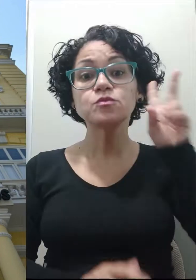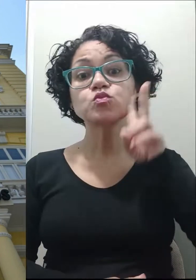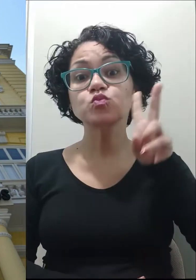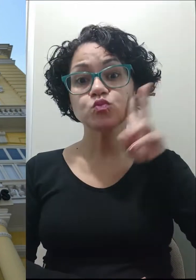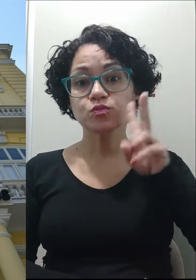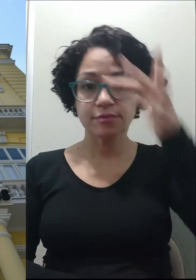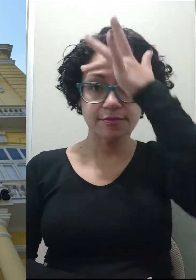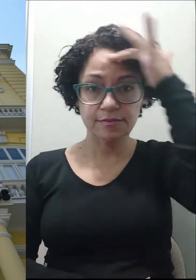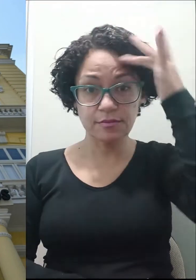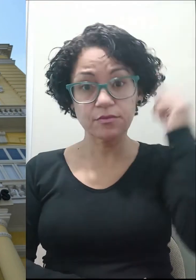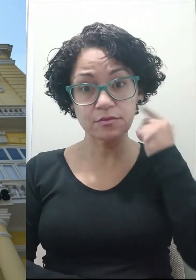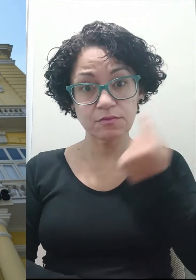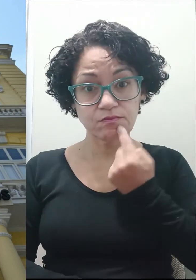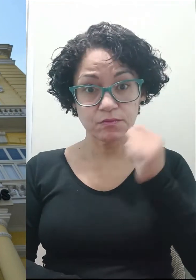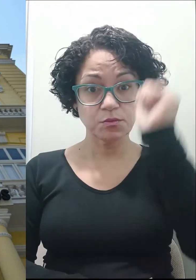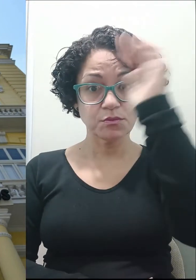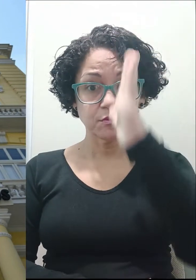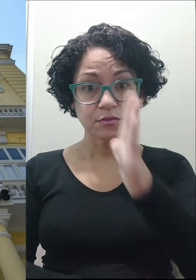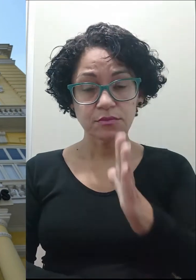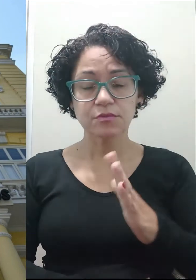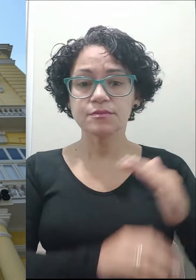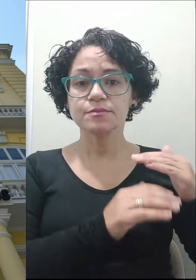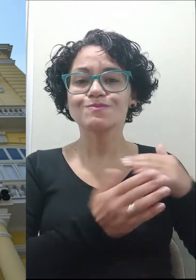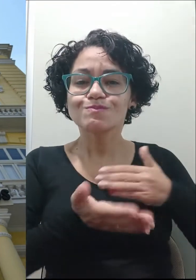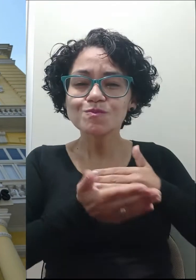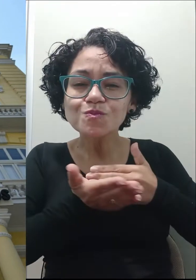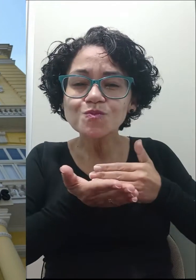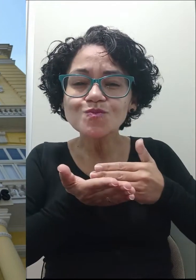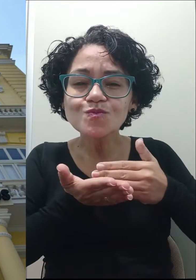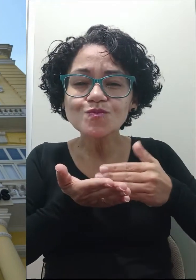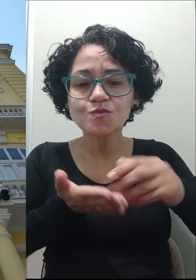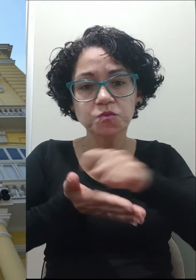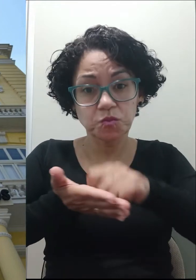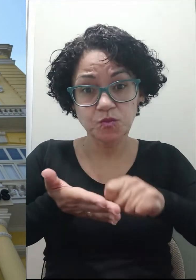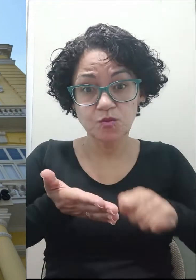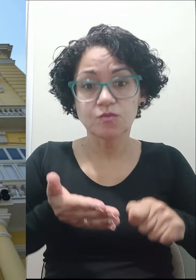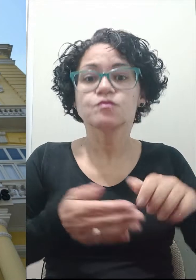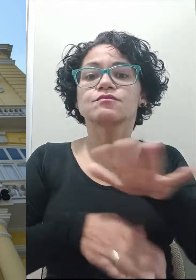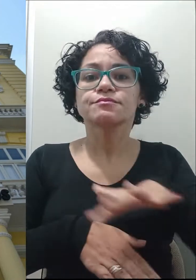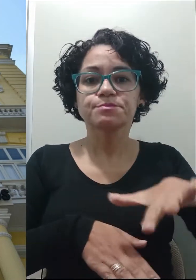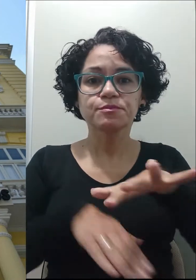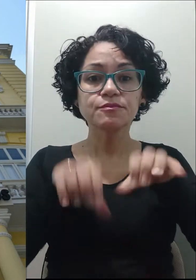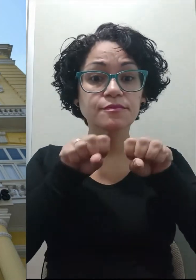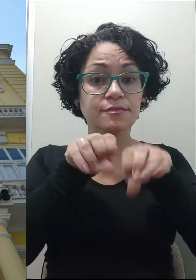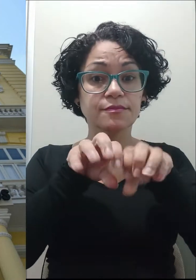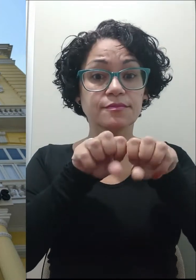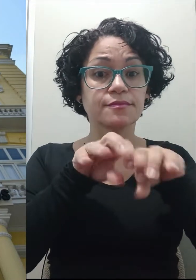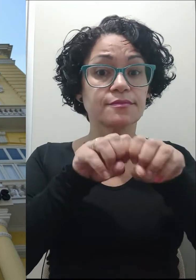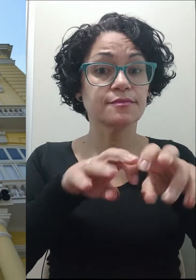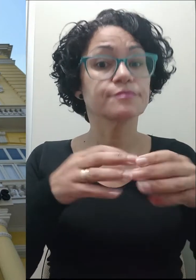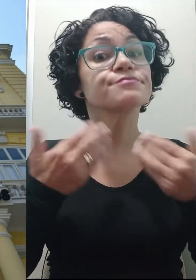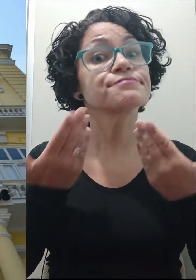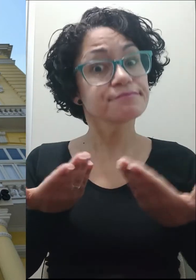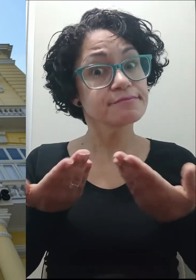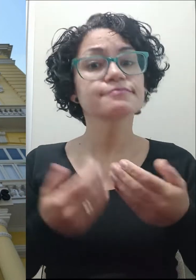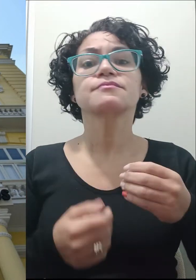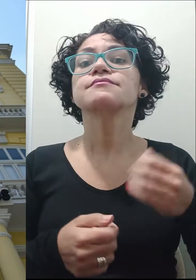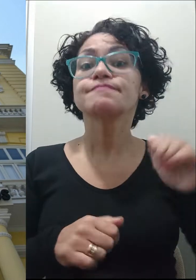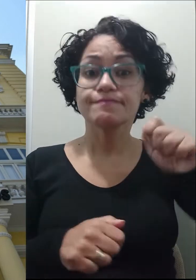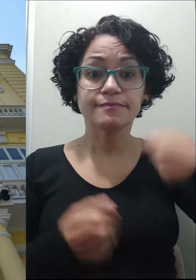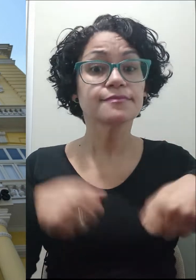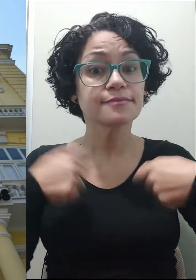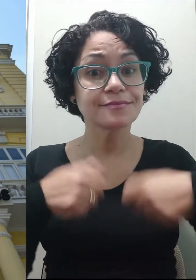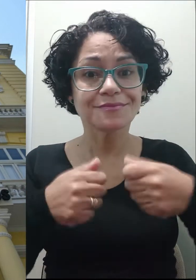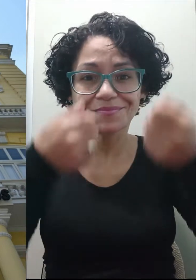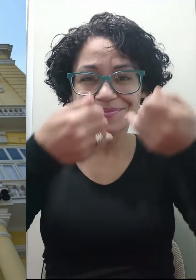A história dos surdos no Brasil tem seus primeiros registros no espaço educacional. Por isso, é